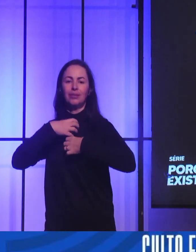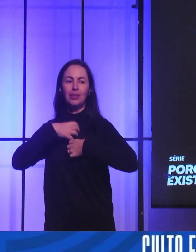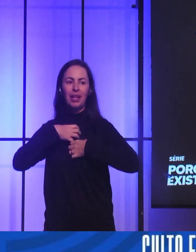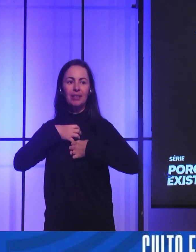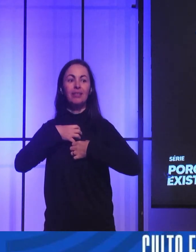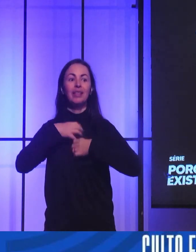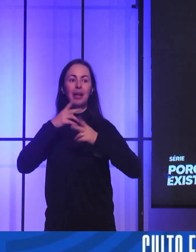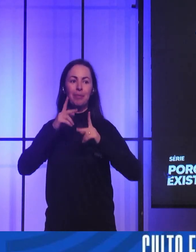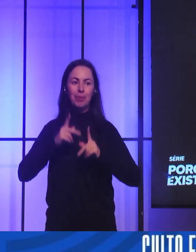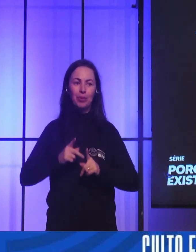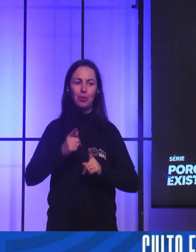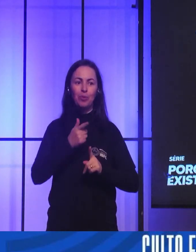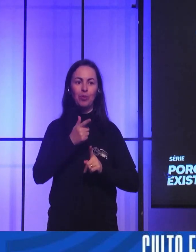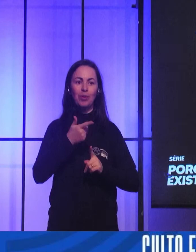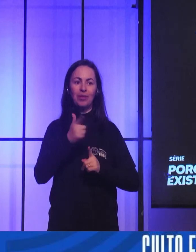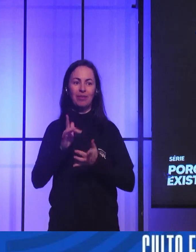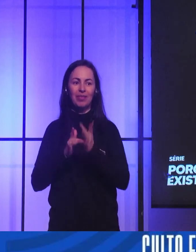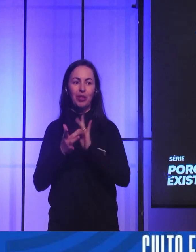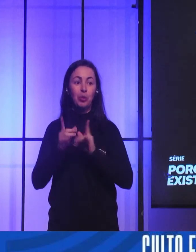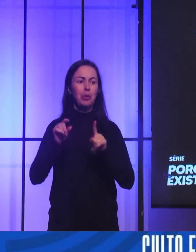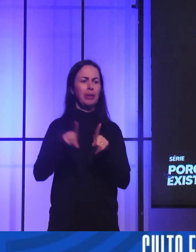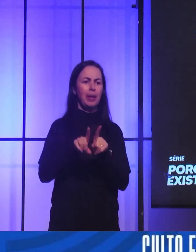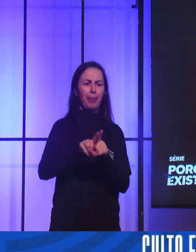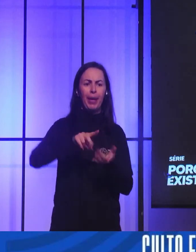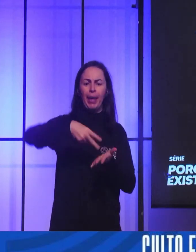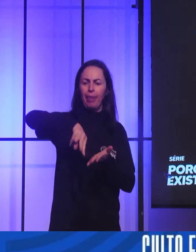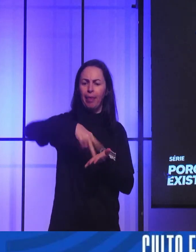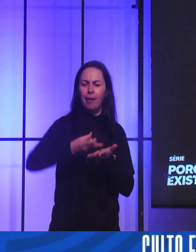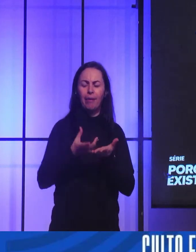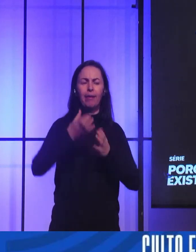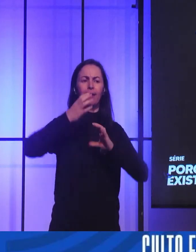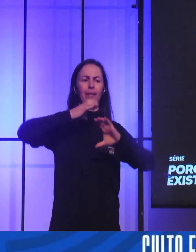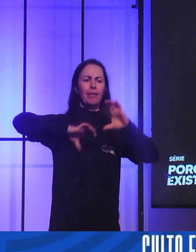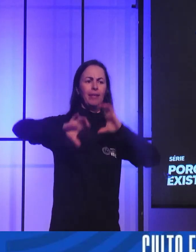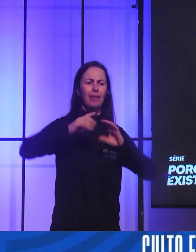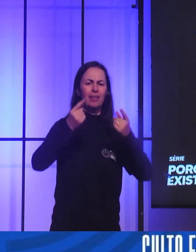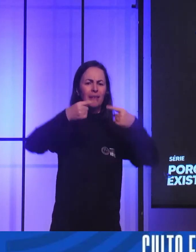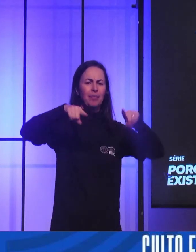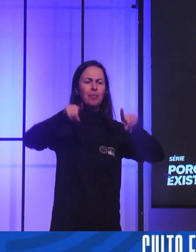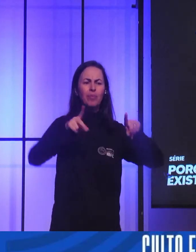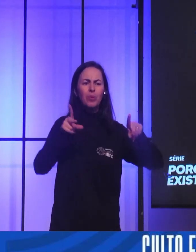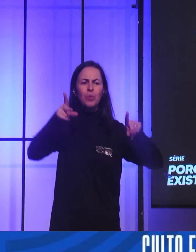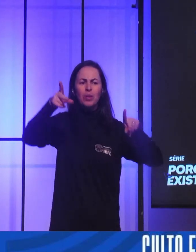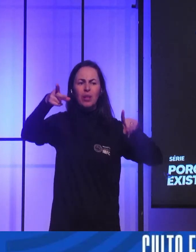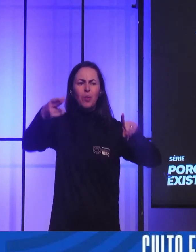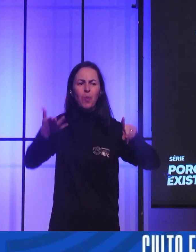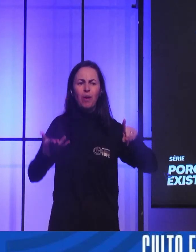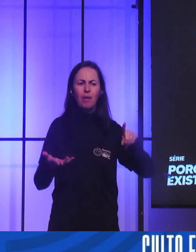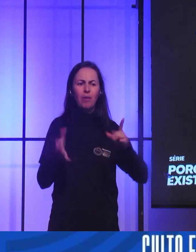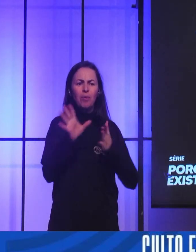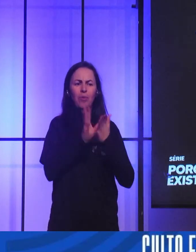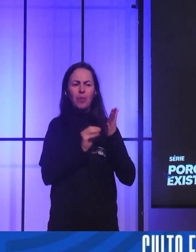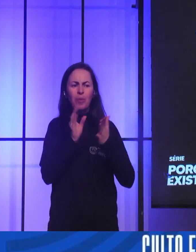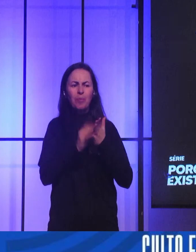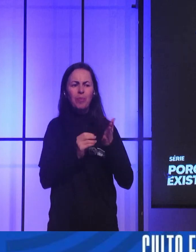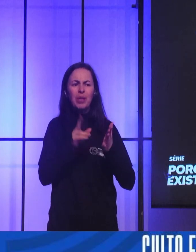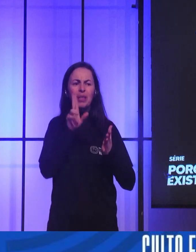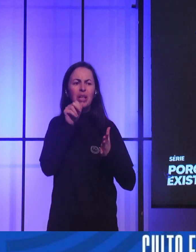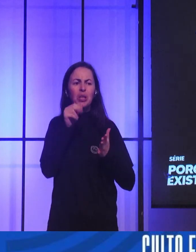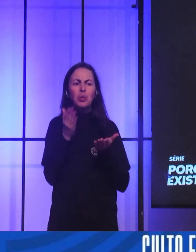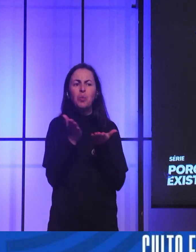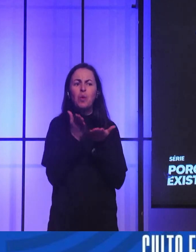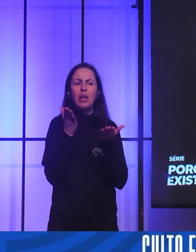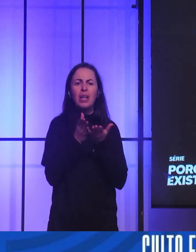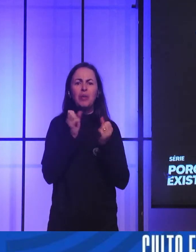falam, eles dançam, eles cantam as mesmas músicas que nunca deveria estar na boca de um